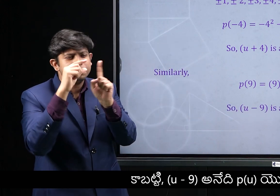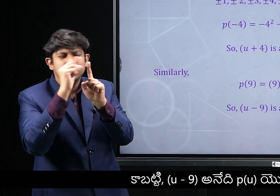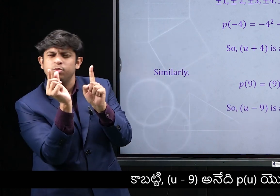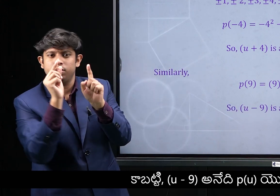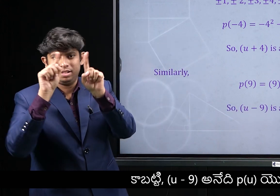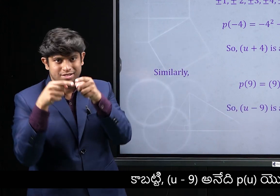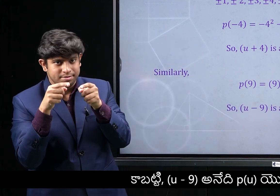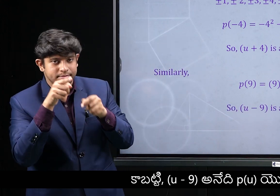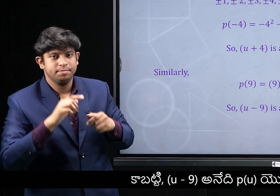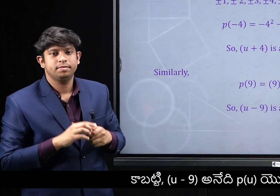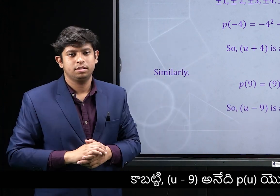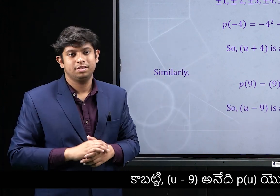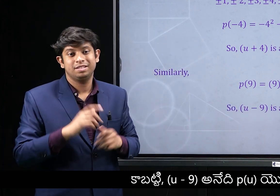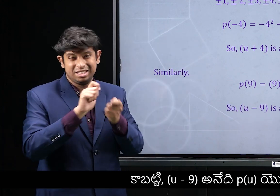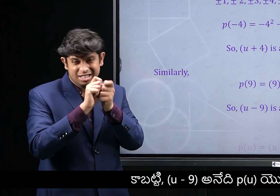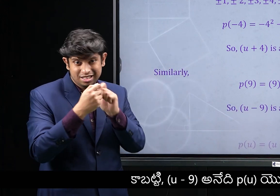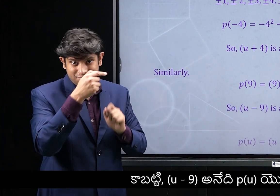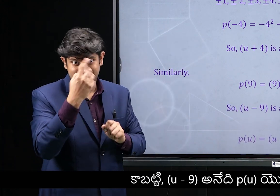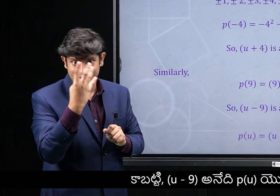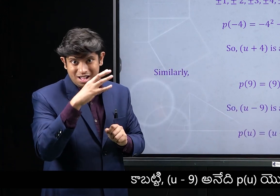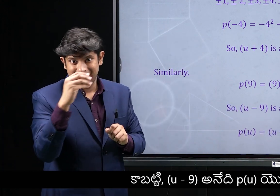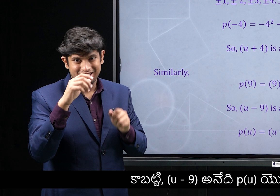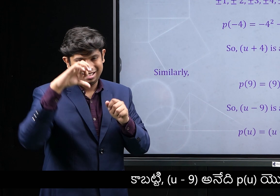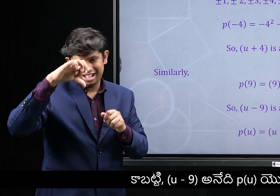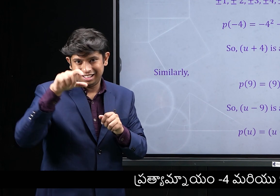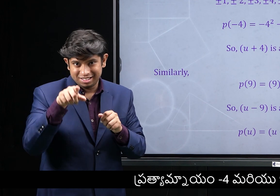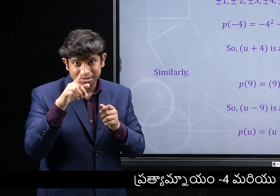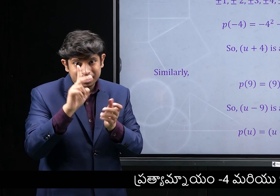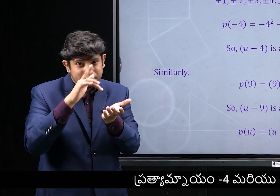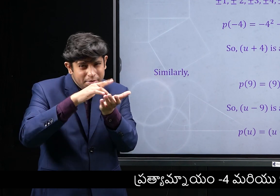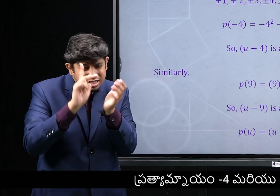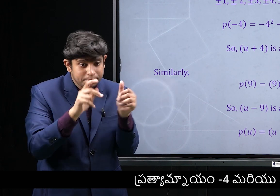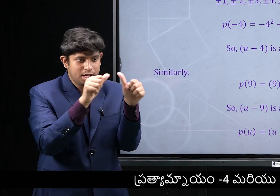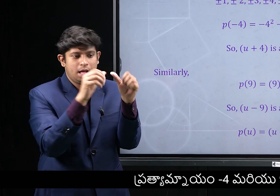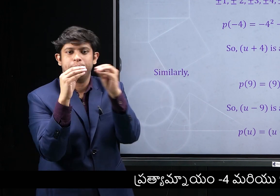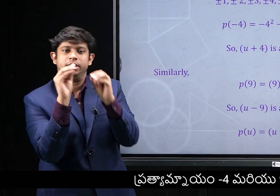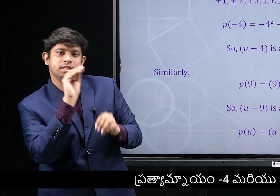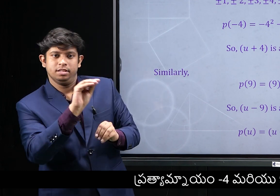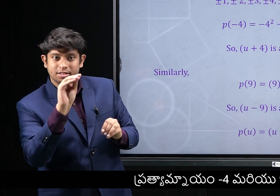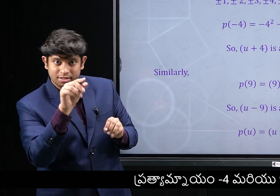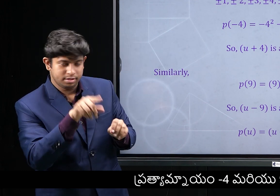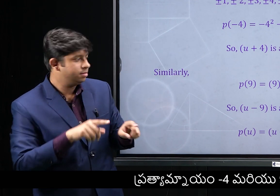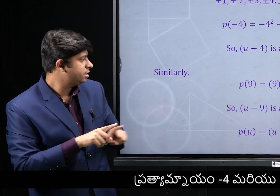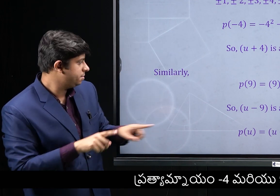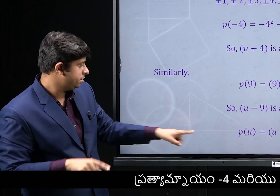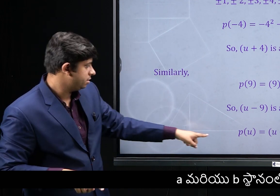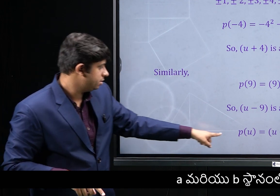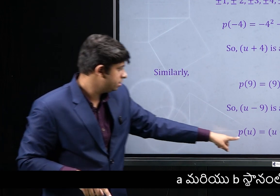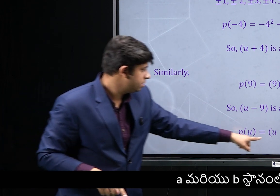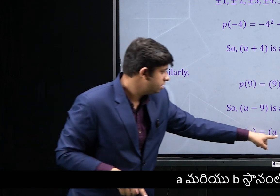కాబట్టి u - 9 అనేది p × u యొక్క కారకం. ప్రత్యామ్నాయం -4 మరియు 9 వరుసగా a మరియు b